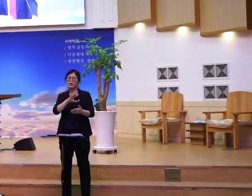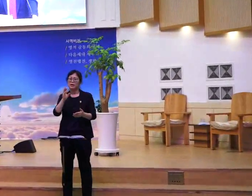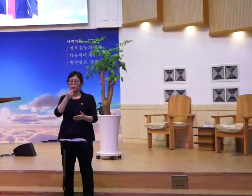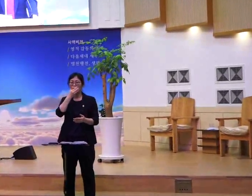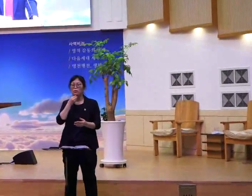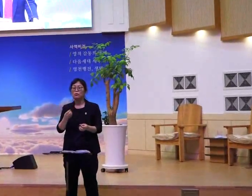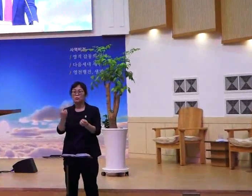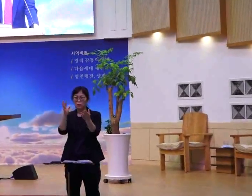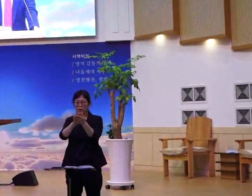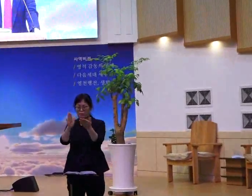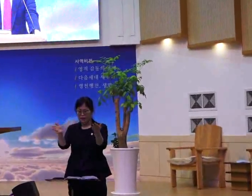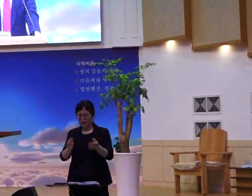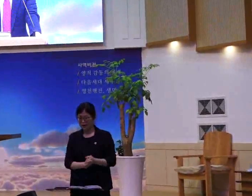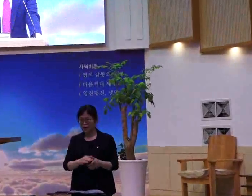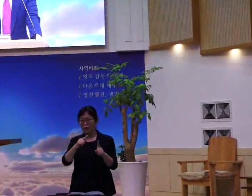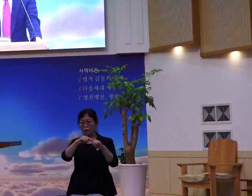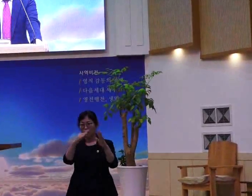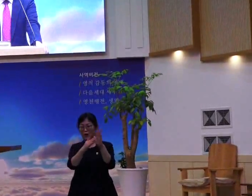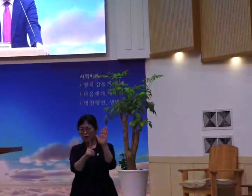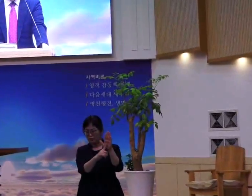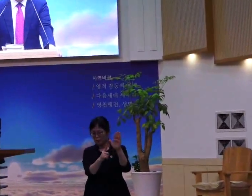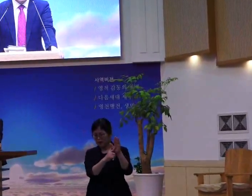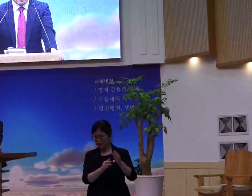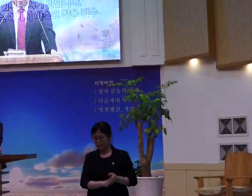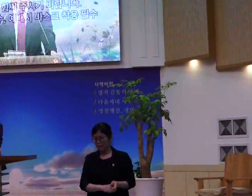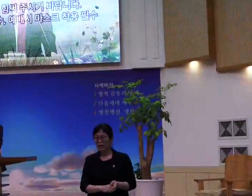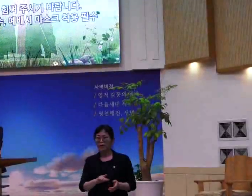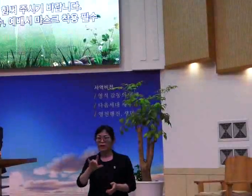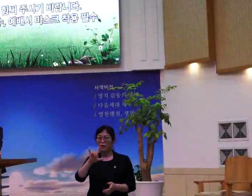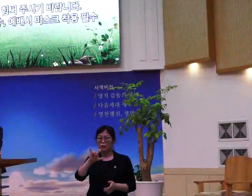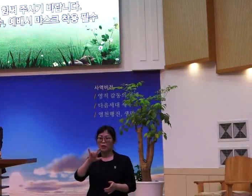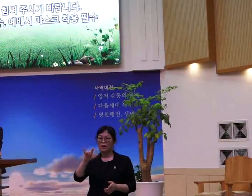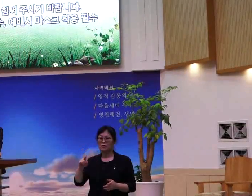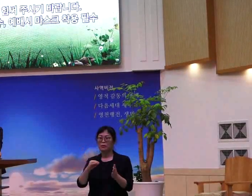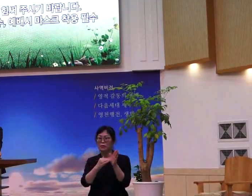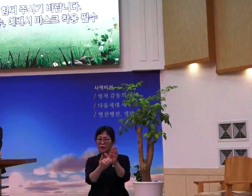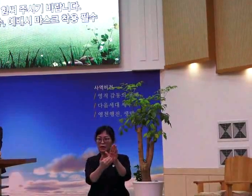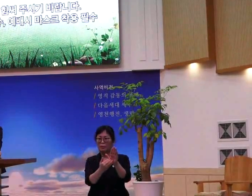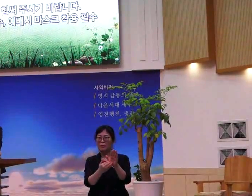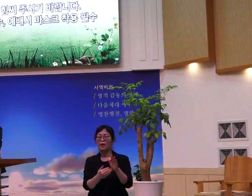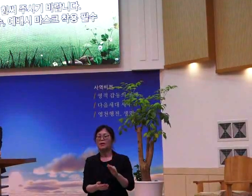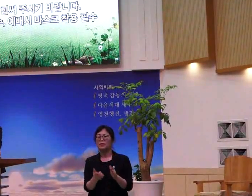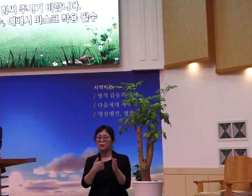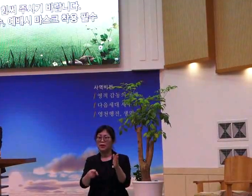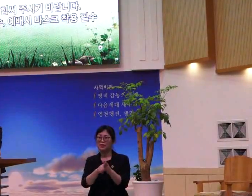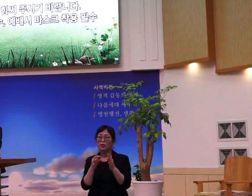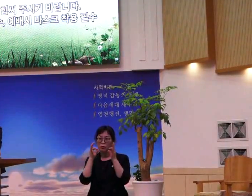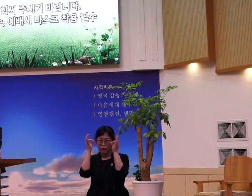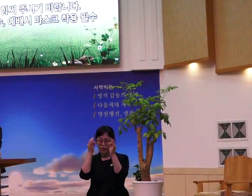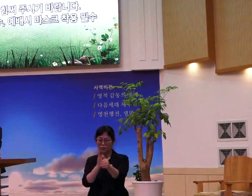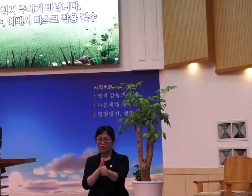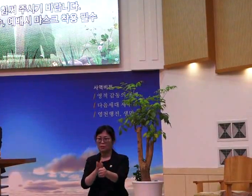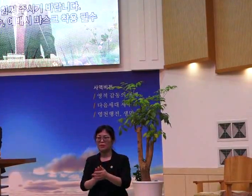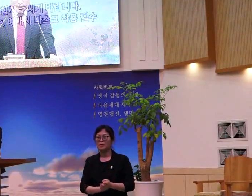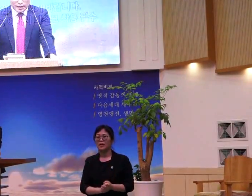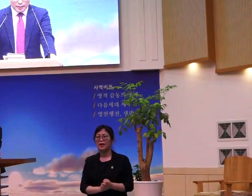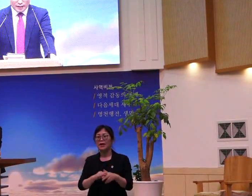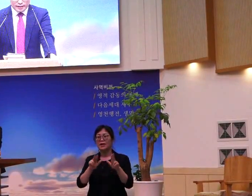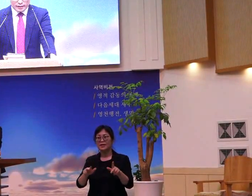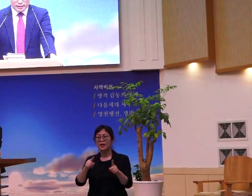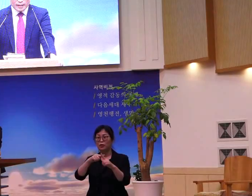소식을 알려드리겠습니다. 코로나19 예방에 여러분 더욱 힘써 주시기를 바랍니다. 그리고 우리 교회 이제